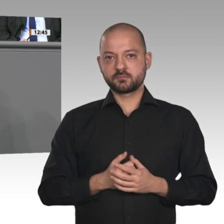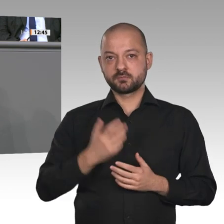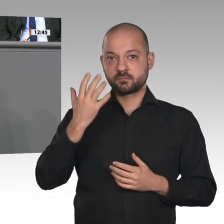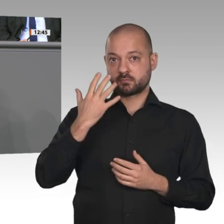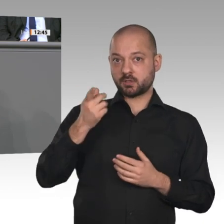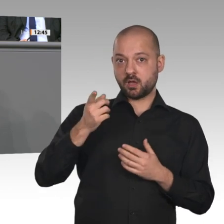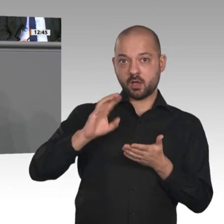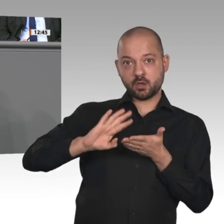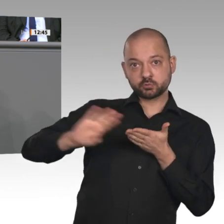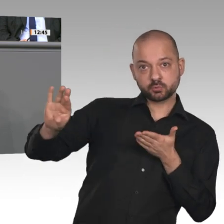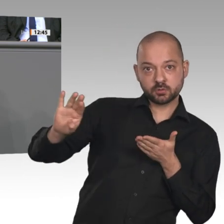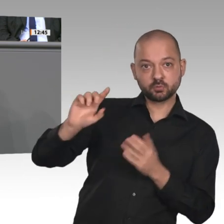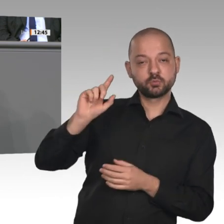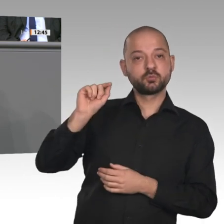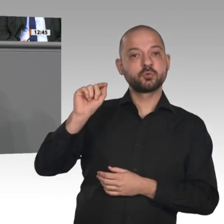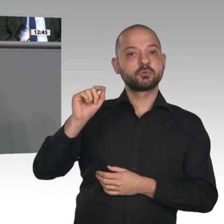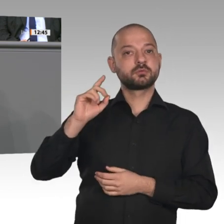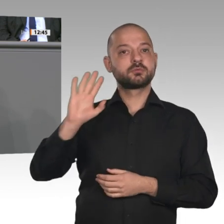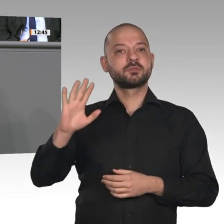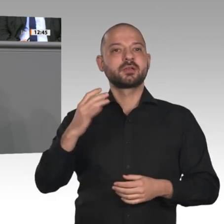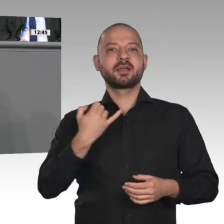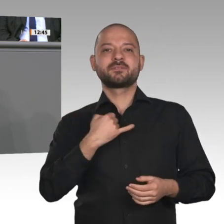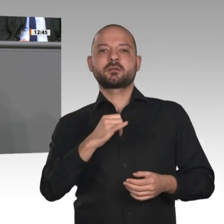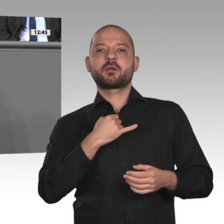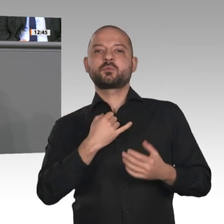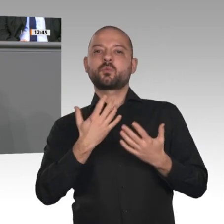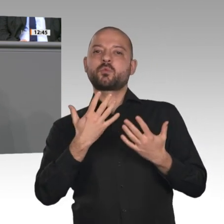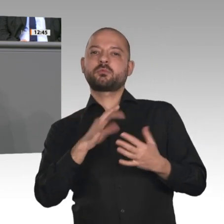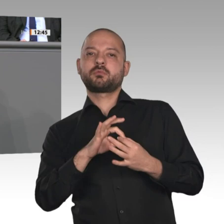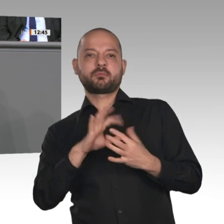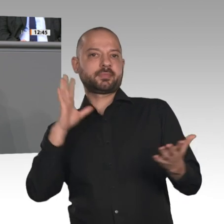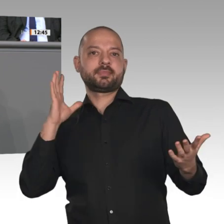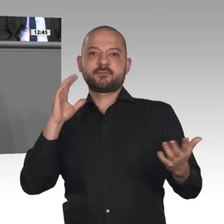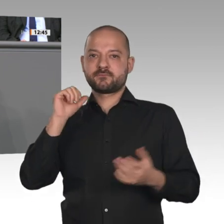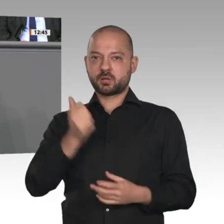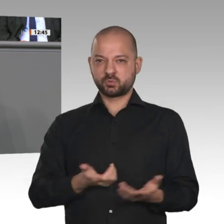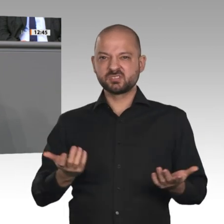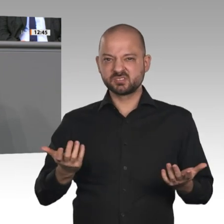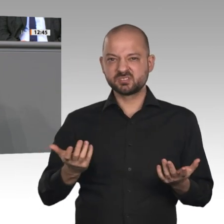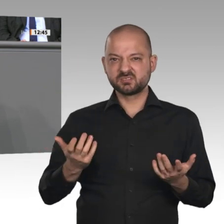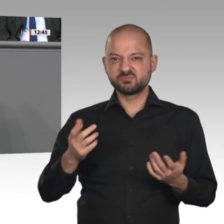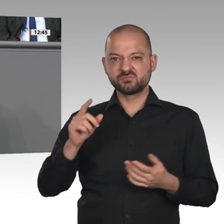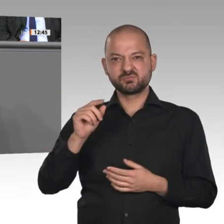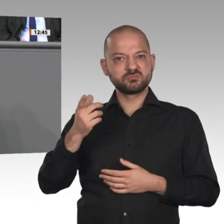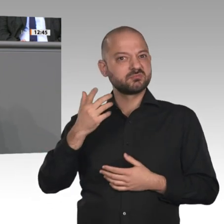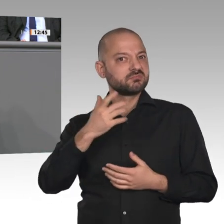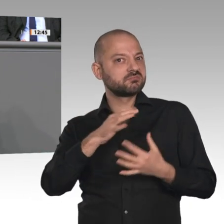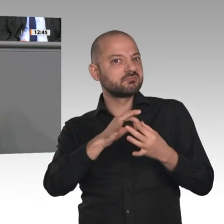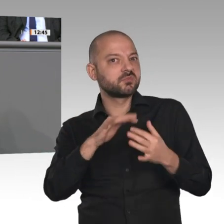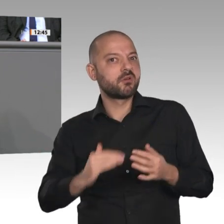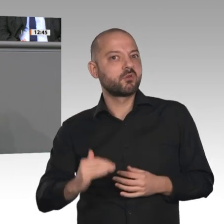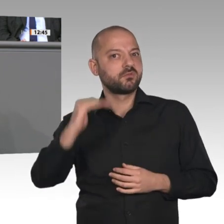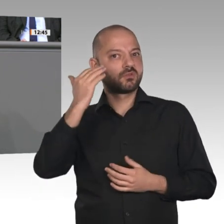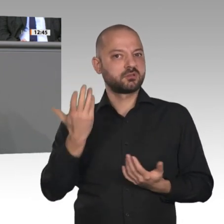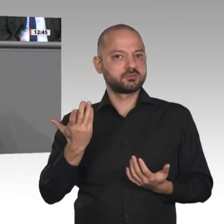Identifikationsmerkmale, mit denen ein Mensch aufwächst. Kein Wunder, dass der Nationalsozialismus sich während seiner Schreckensherrschaft auch des Mittels der